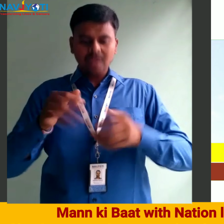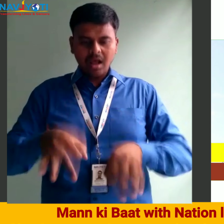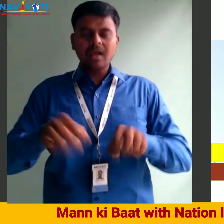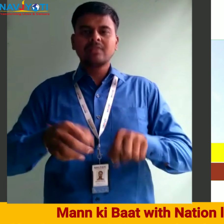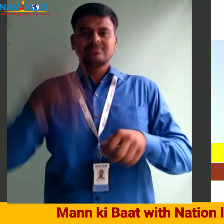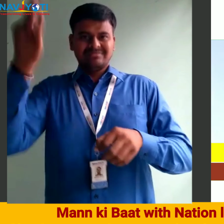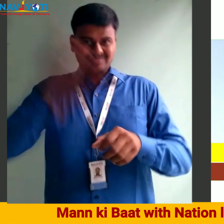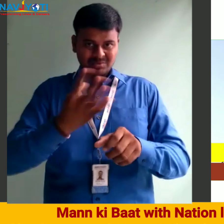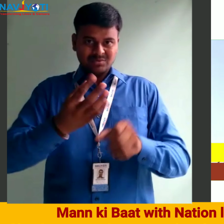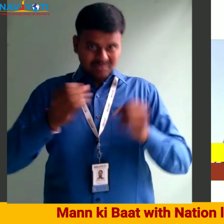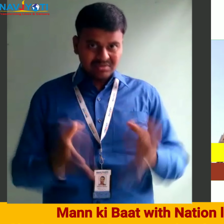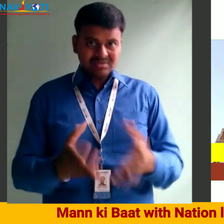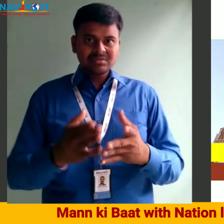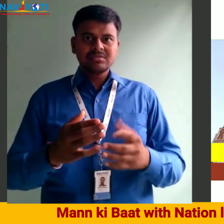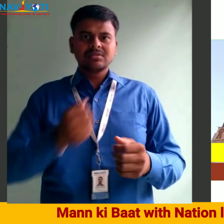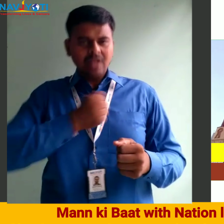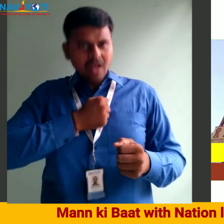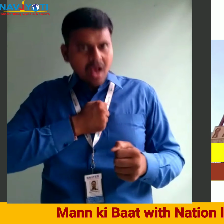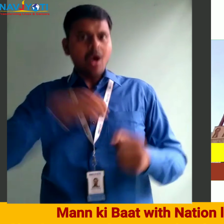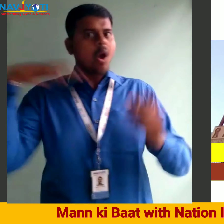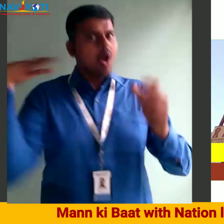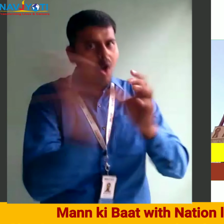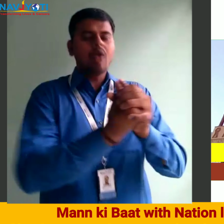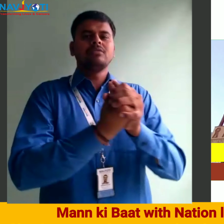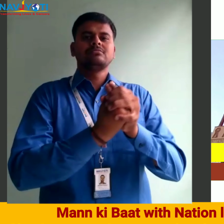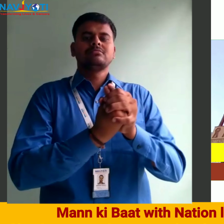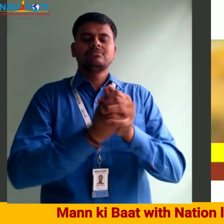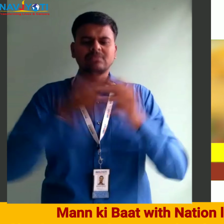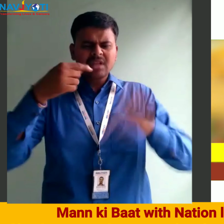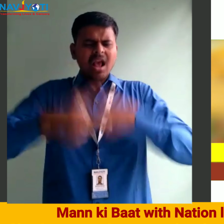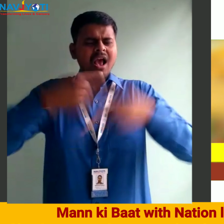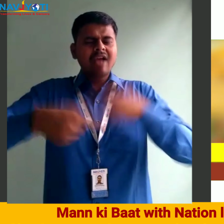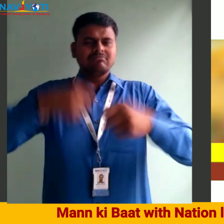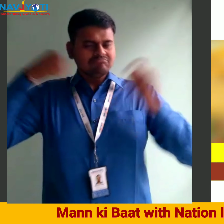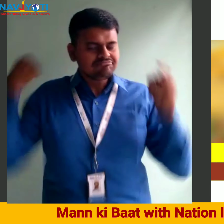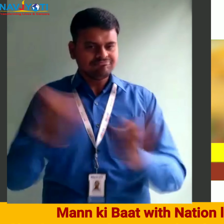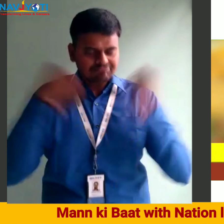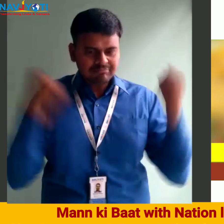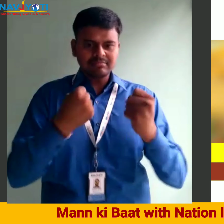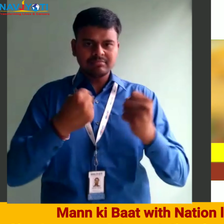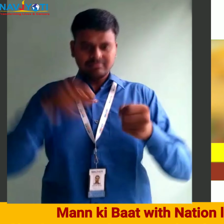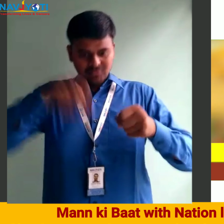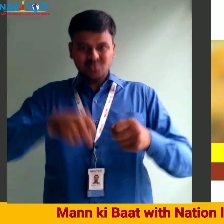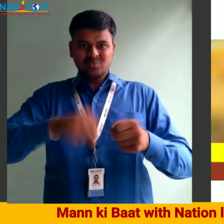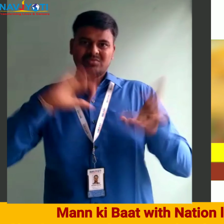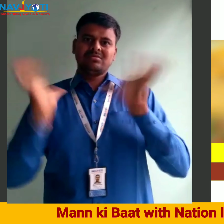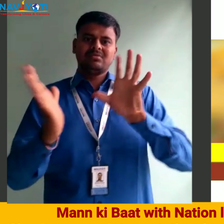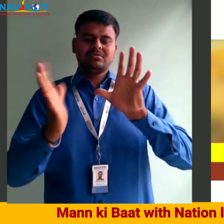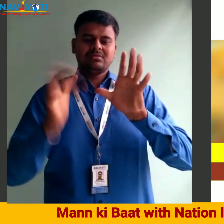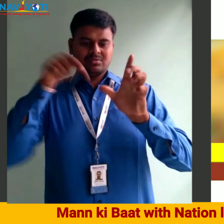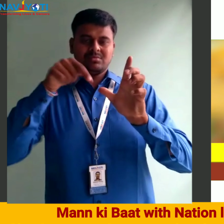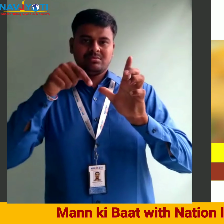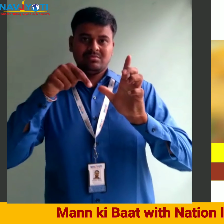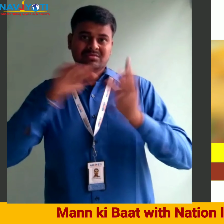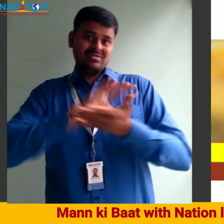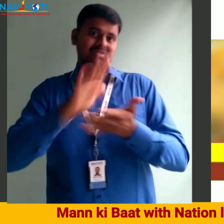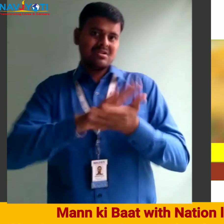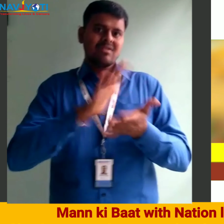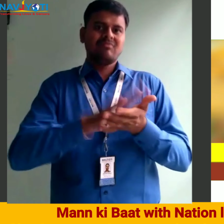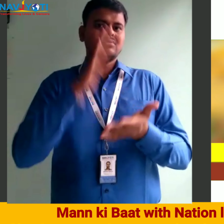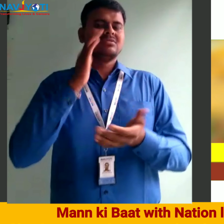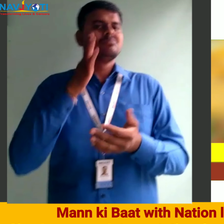में जैन समाज इसे एक पर्व के रूप में मनाता है और इसलिए ये समझना आसान है कि